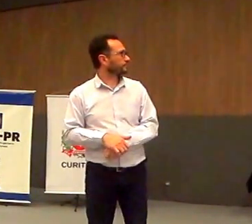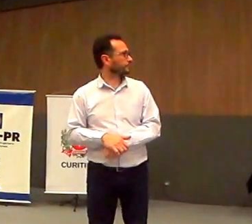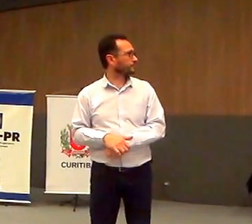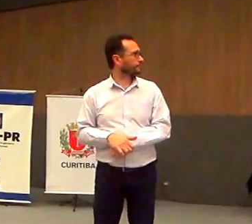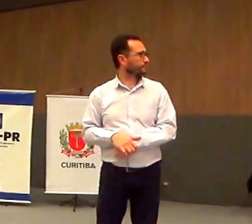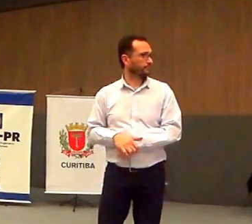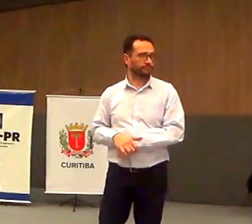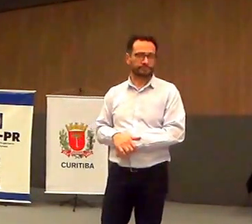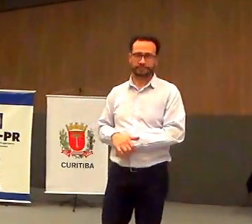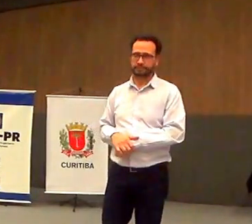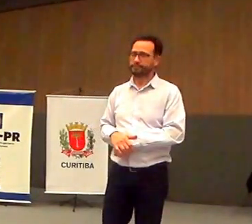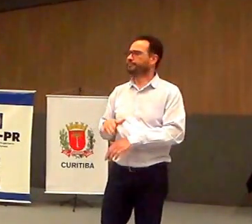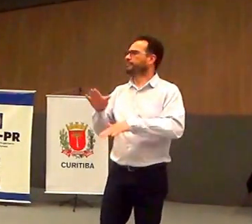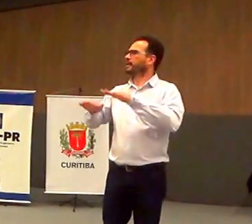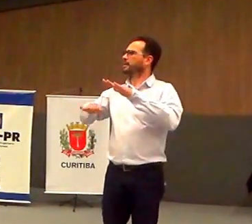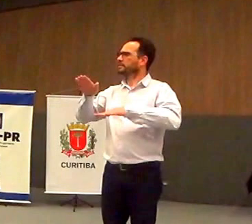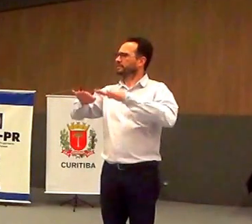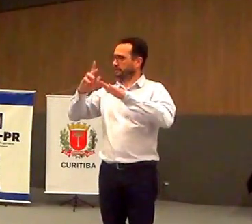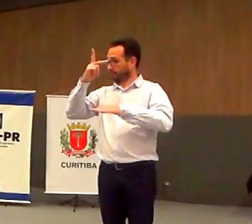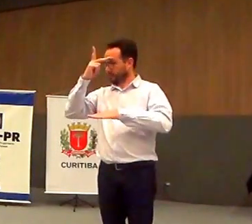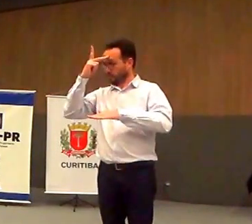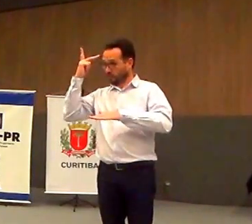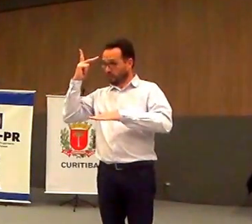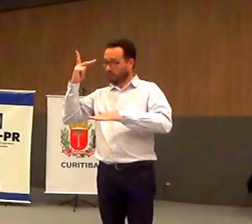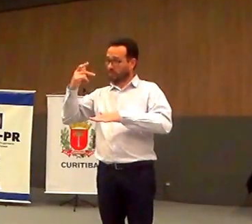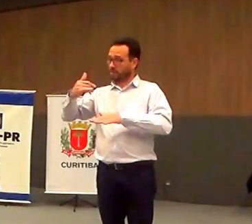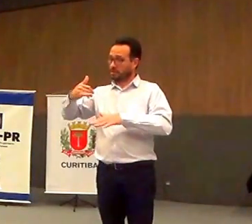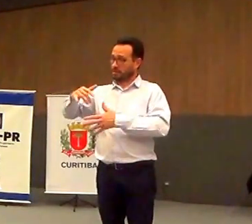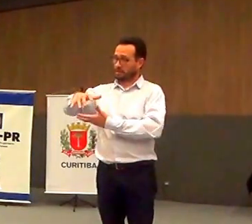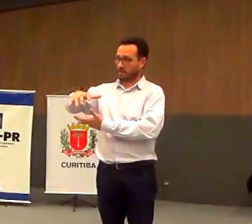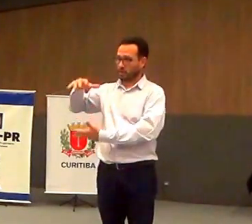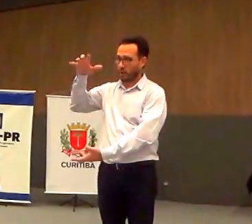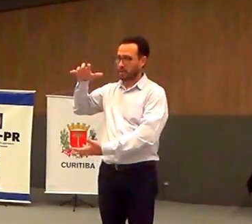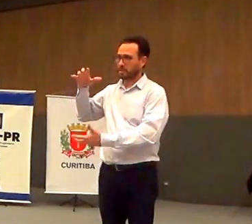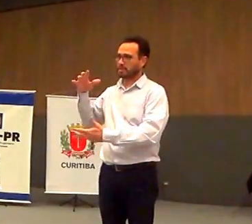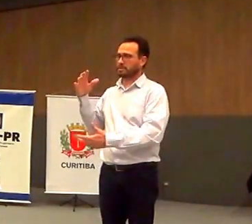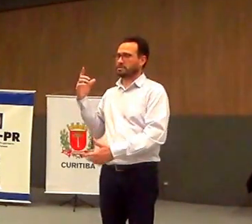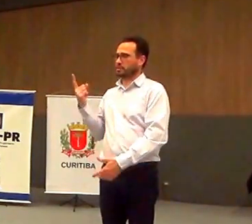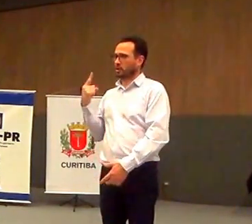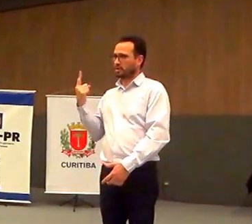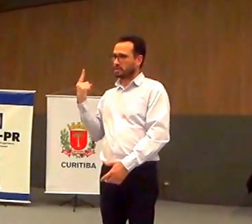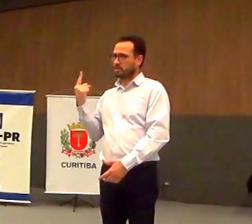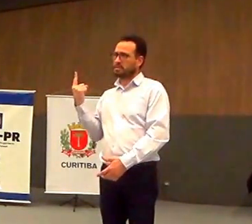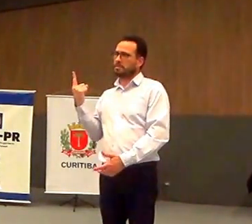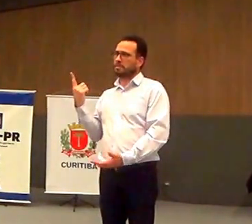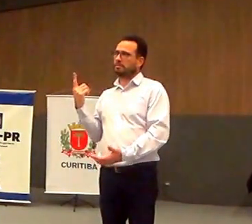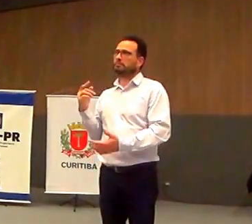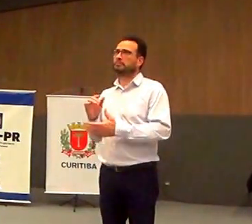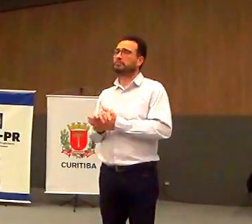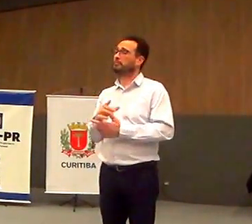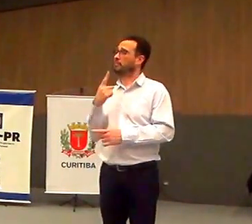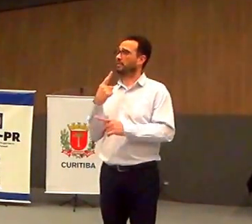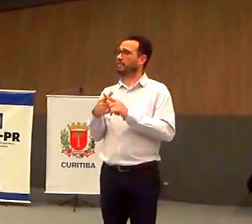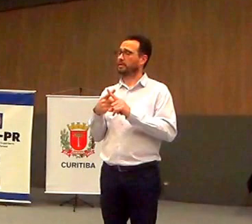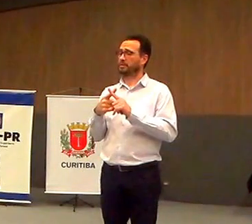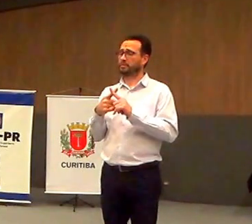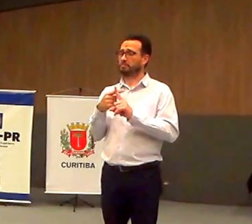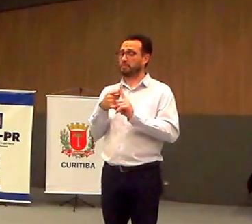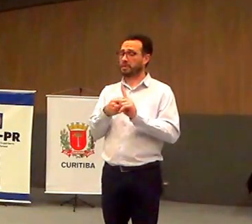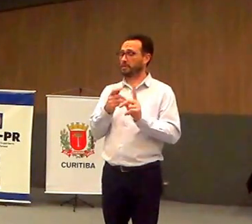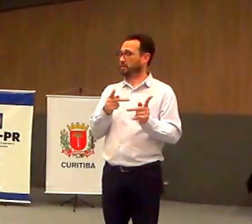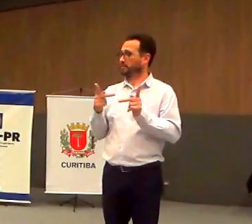Leandro destacou, muitas vezes a pessoa idosa, aquela que vive sozinha, ela só é visitada uma vez por mês por